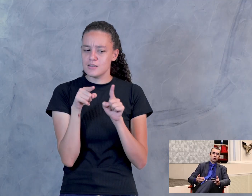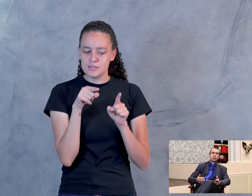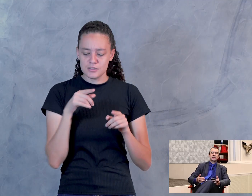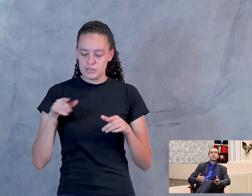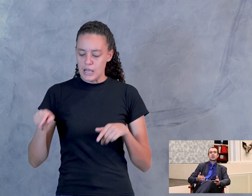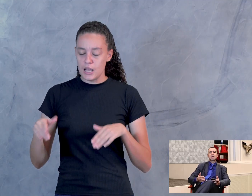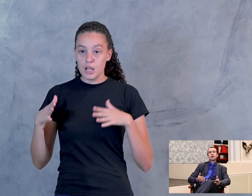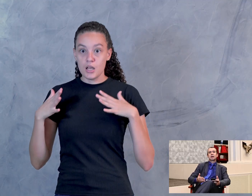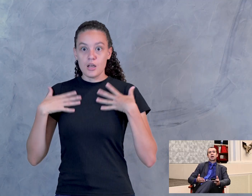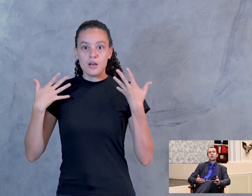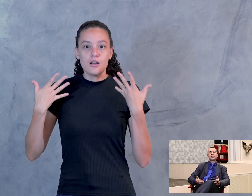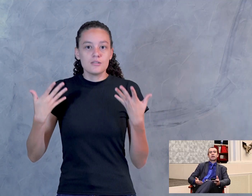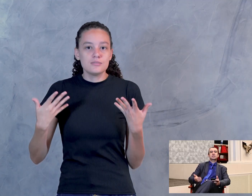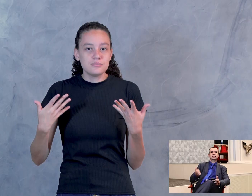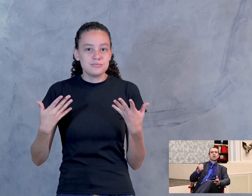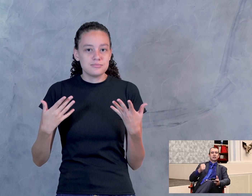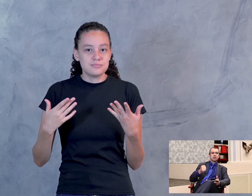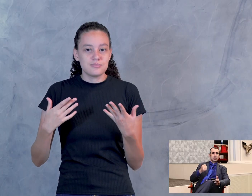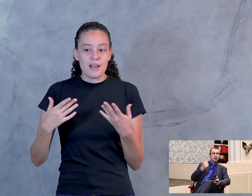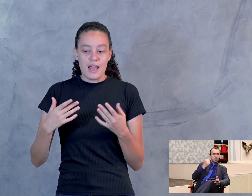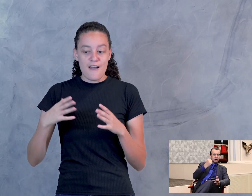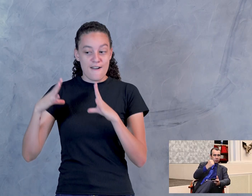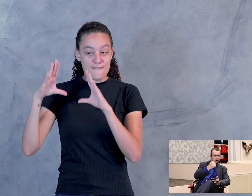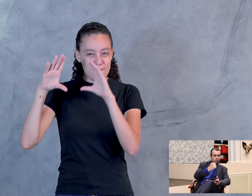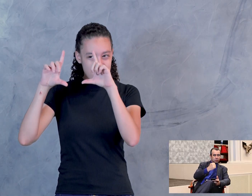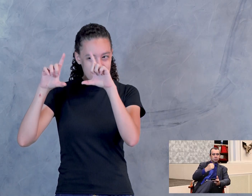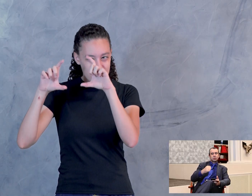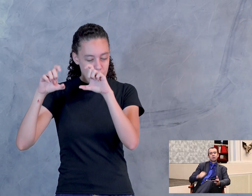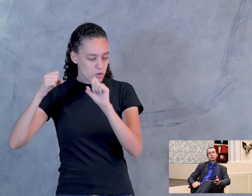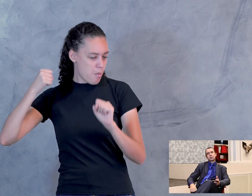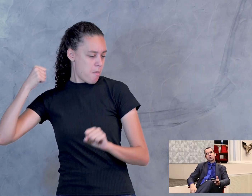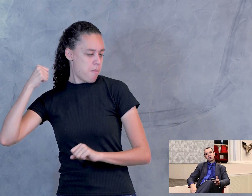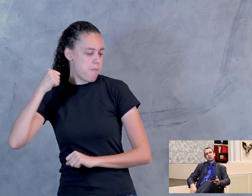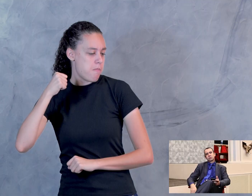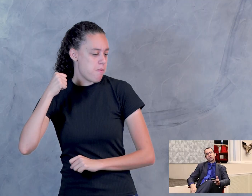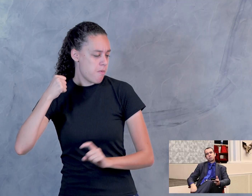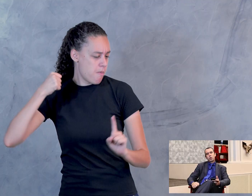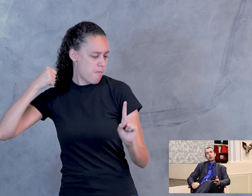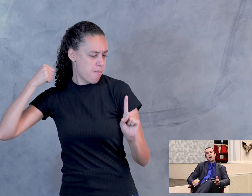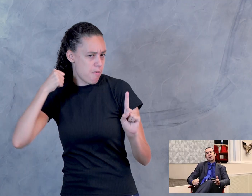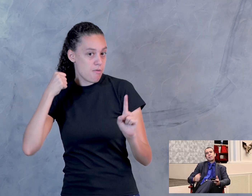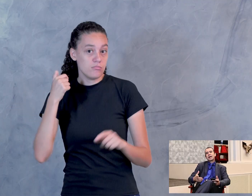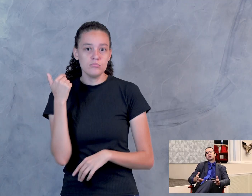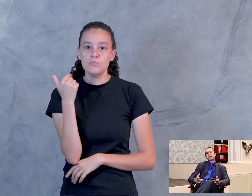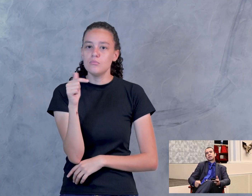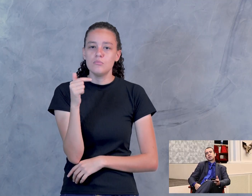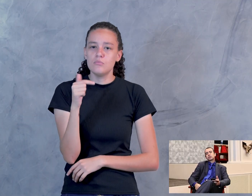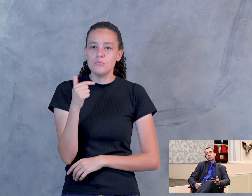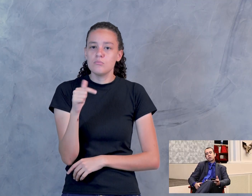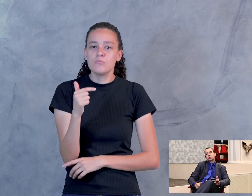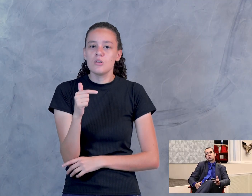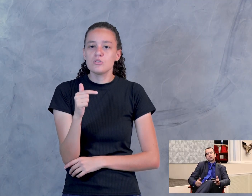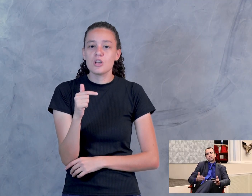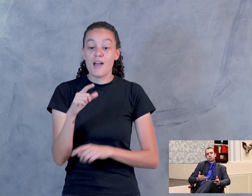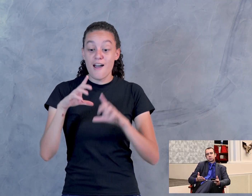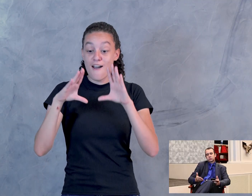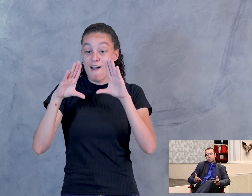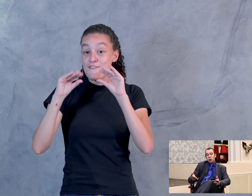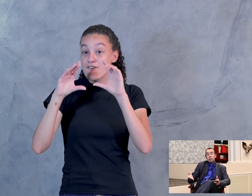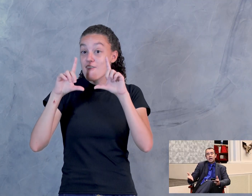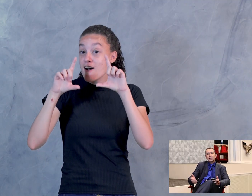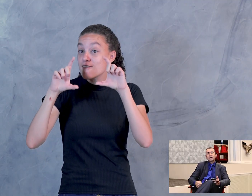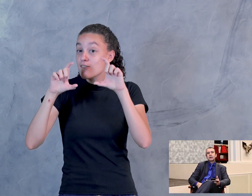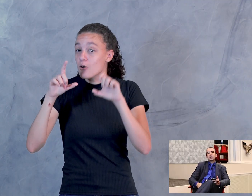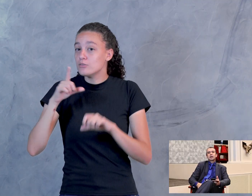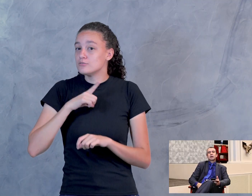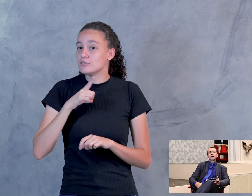sua surpresa, ao invés de sair ele com o punho armado para dar um soco no